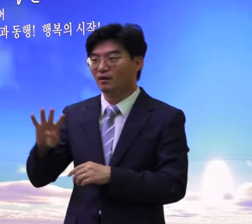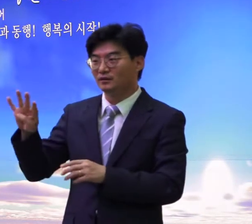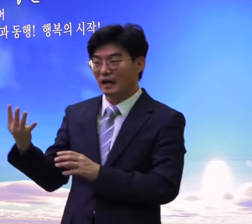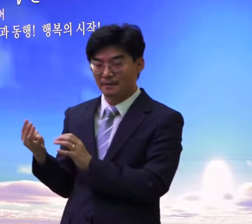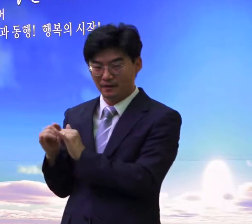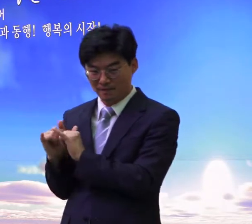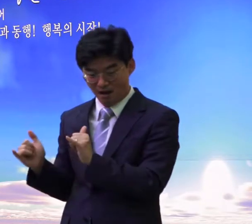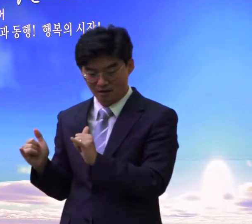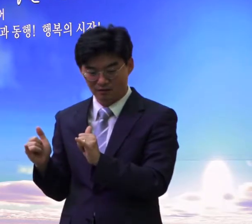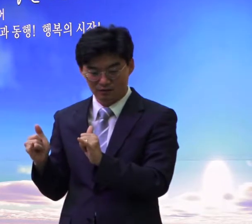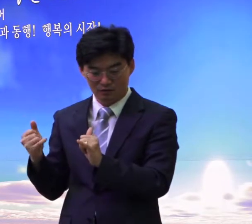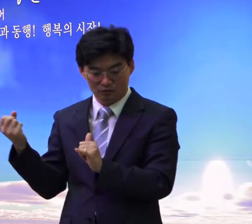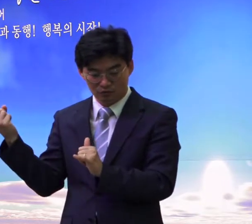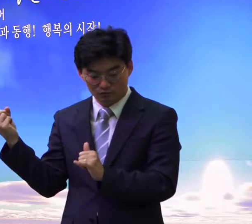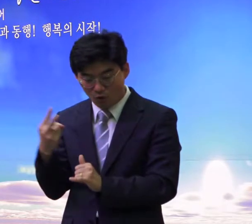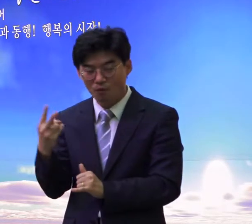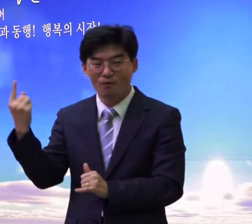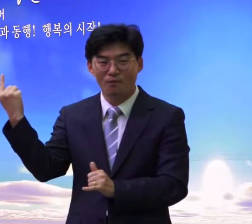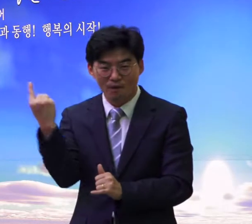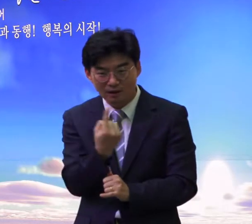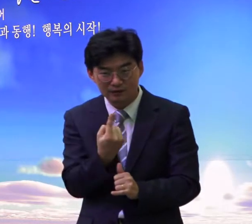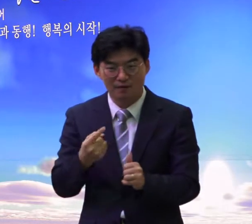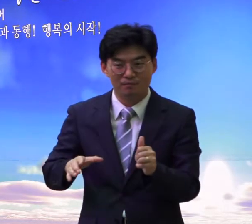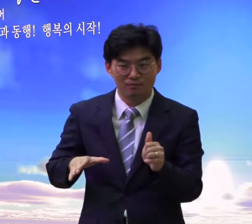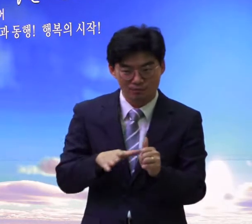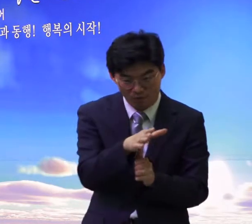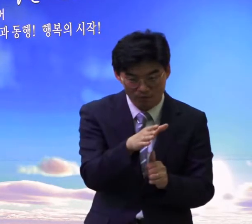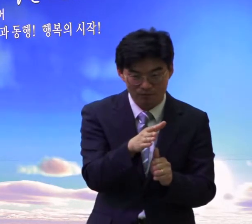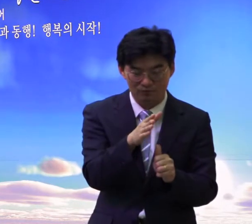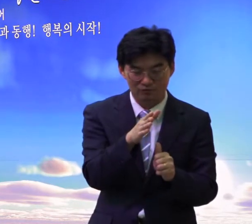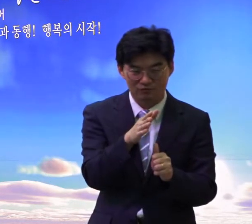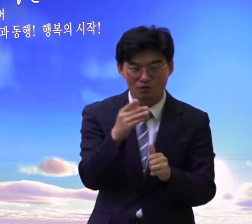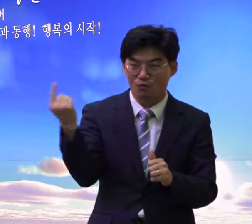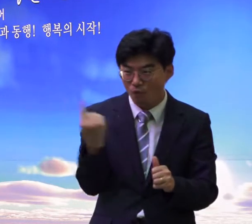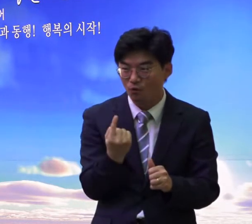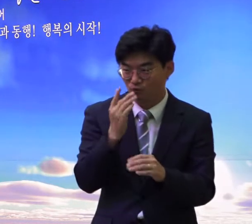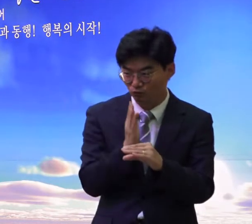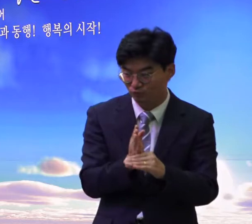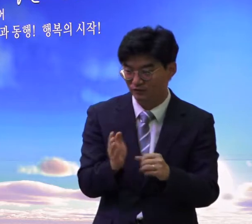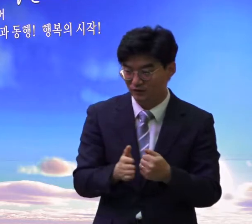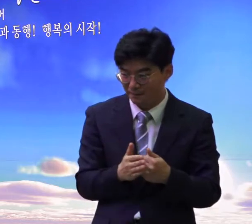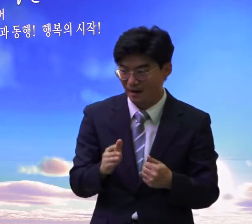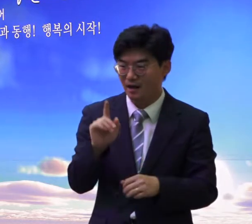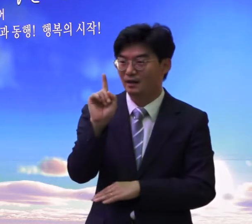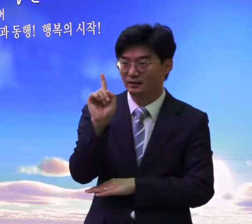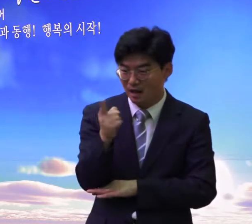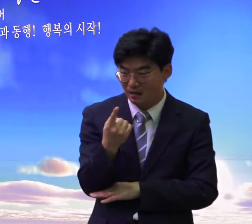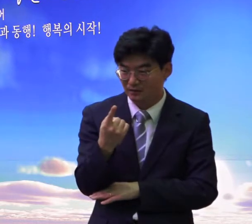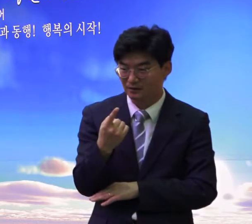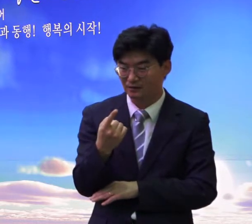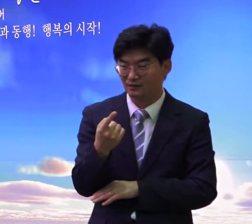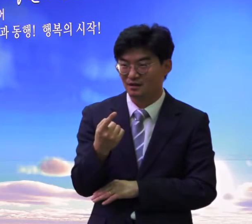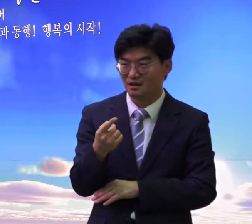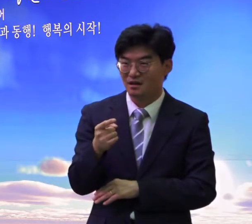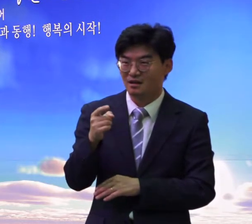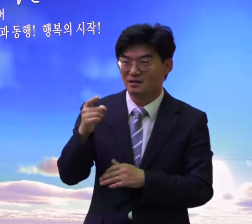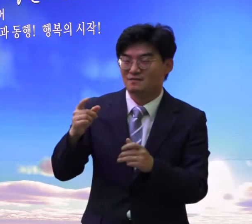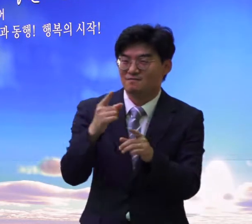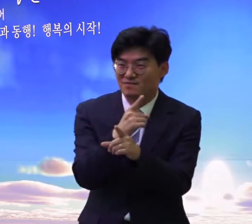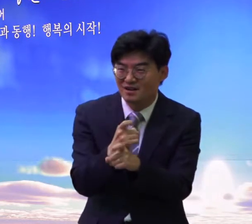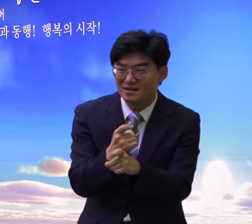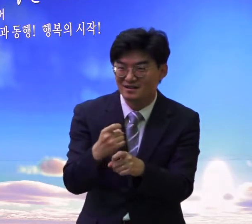몰려들었습니다. 다윗이 부담해야 될 짐이 얼마나 무거웠겠습니까? 그런데 여러분, 이